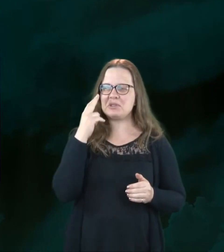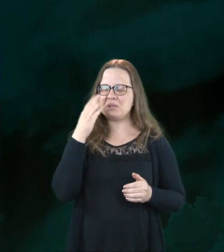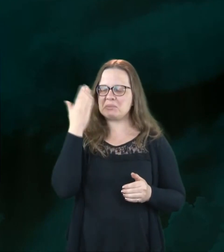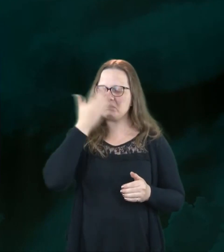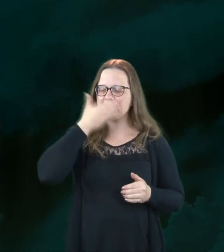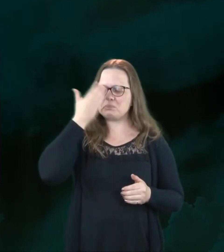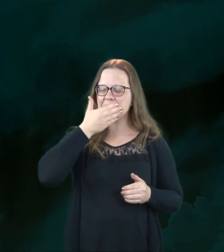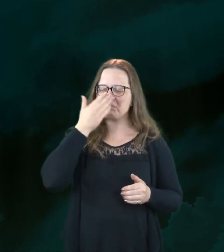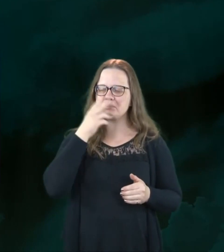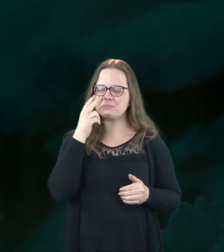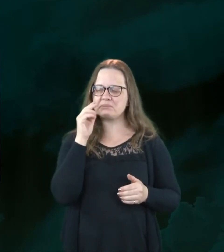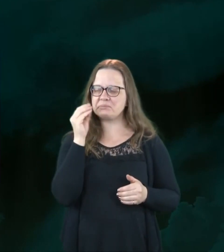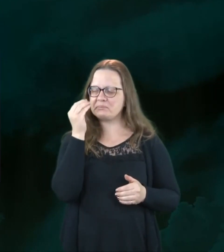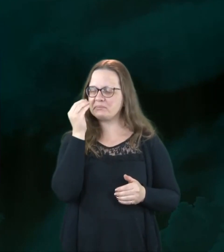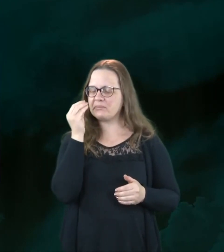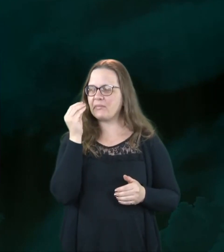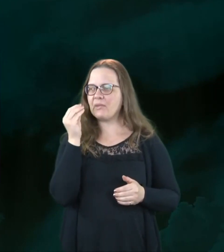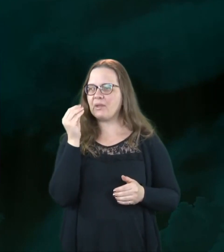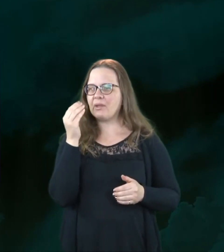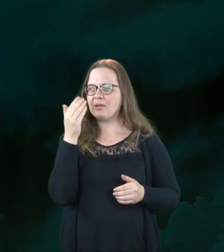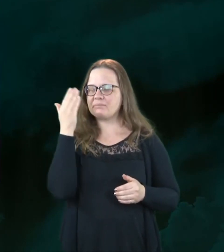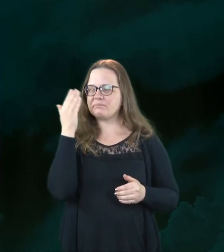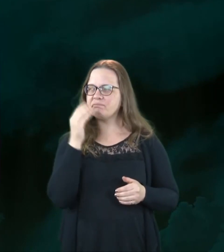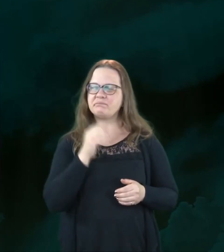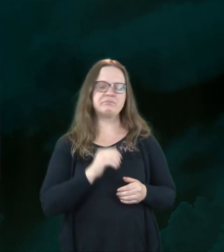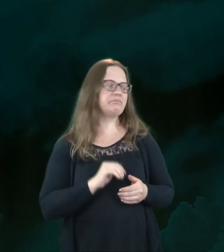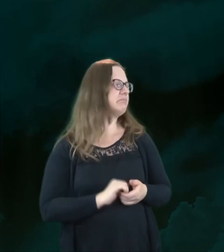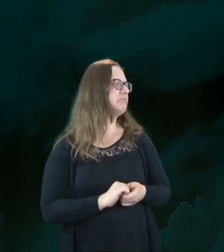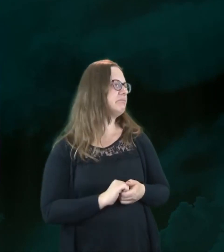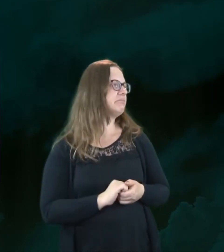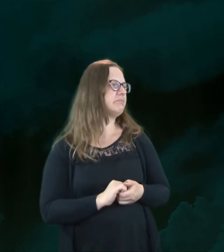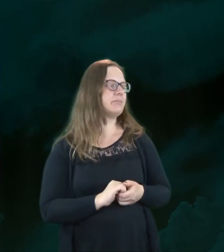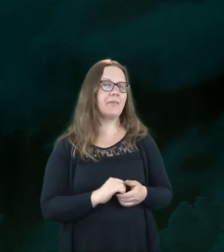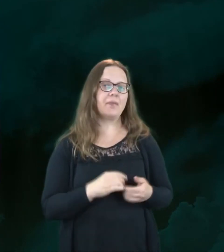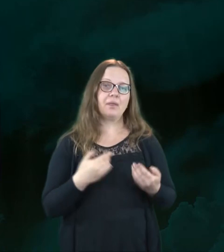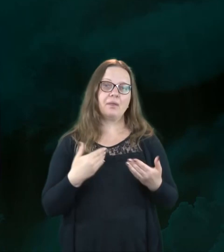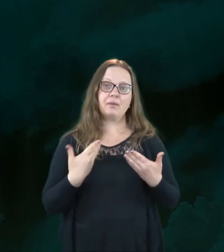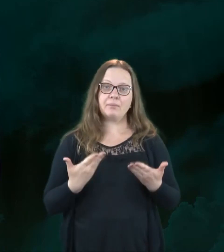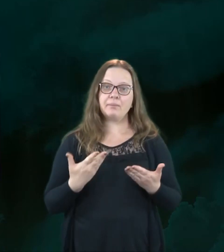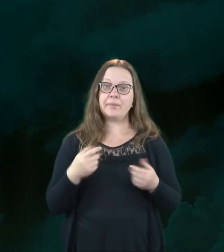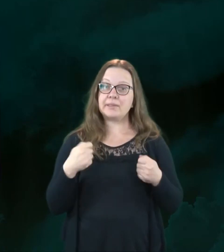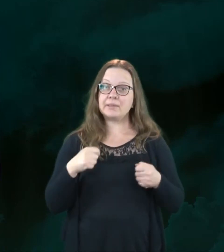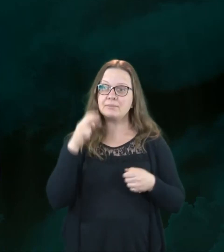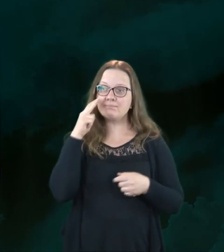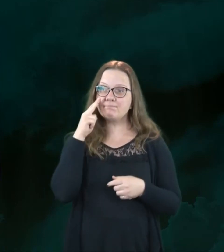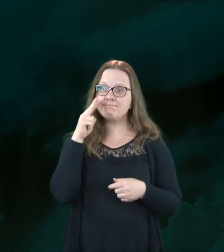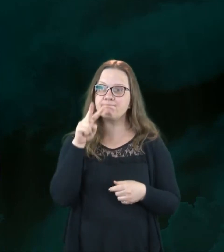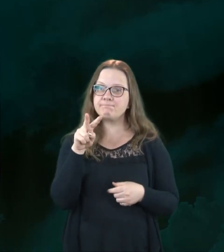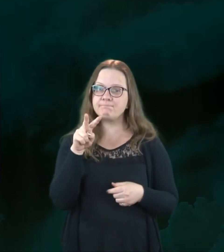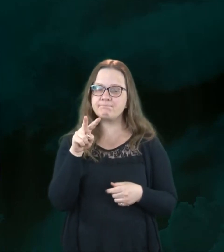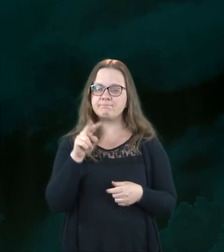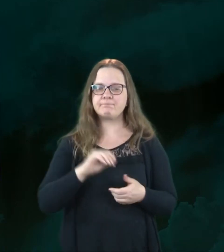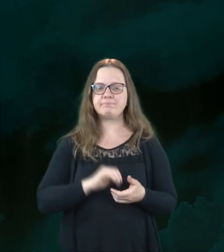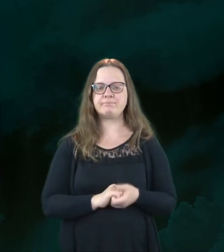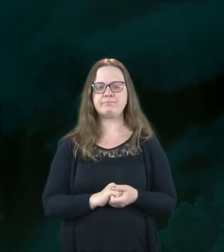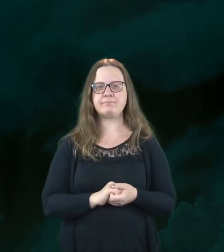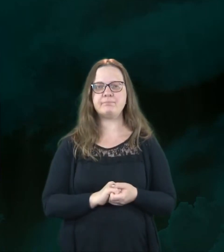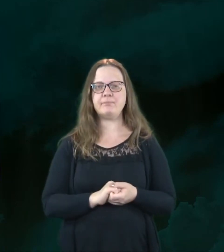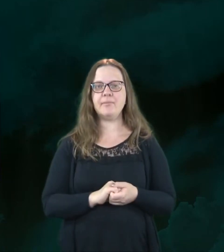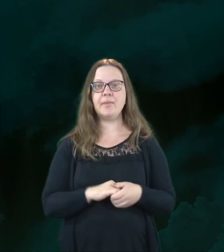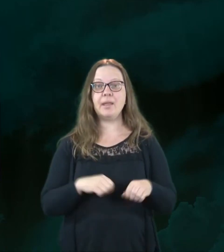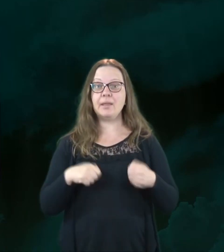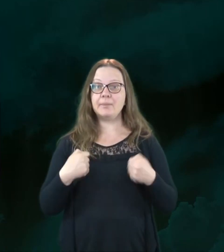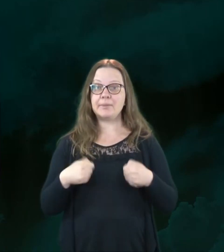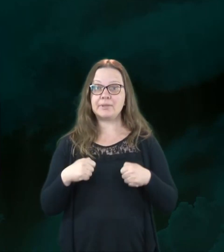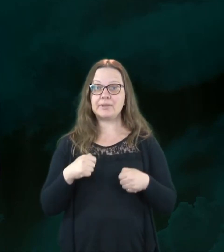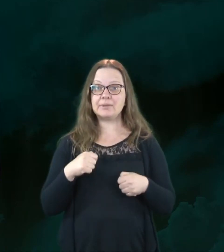está nem ouvindo. Então, a palavra vem, vai embora. Então, bate no portão, a entrega é aqui, você diz, não